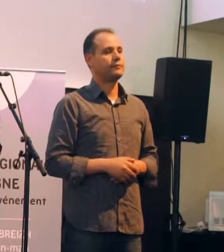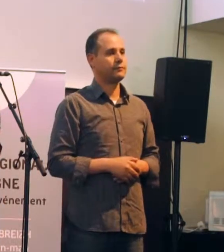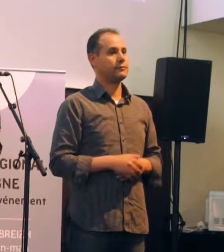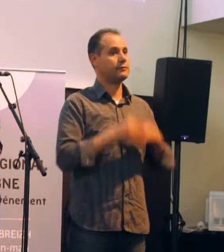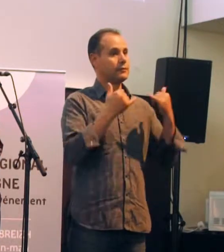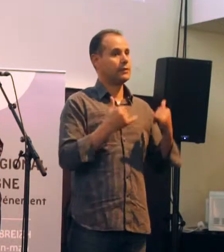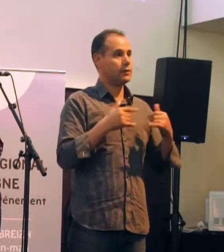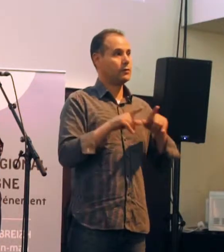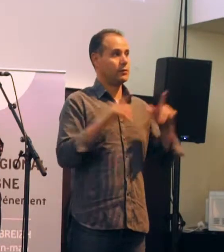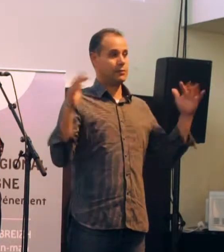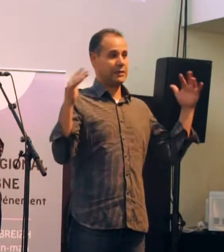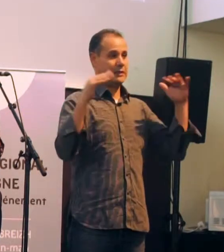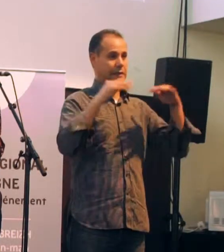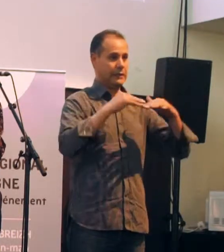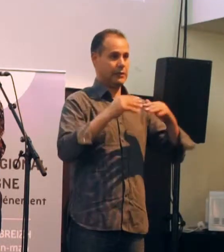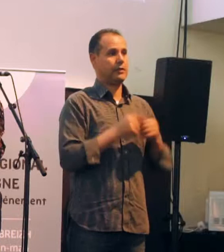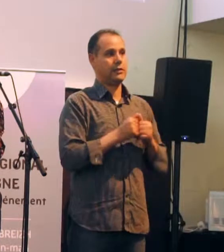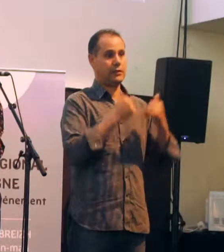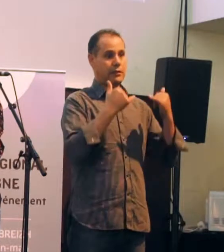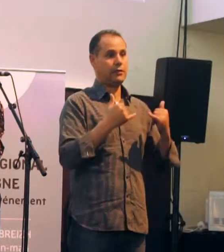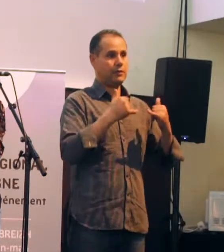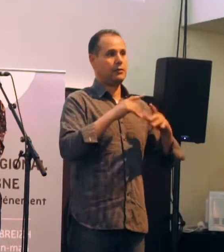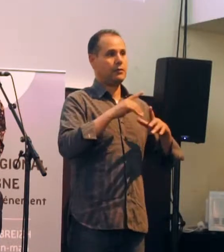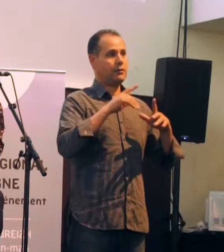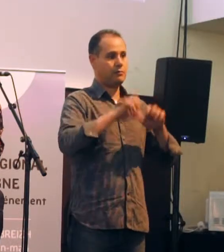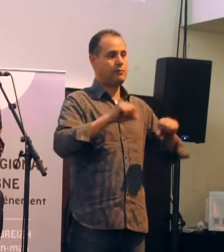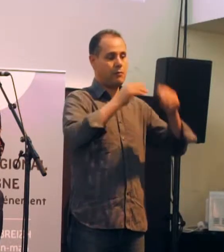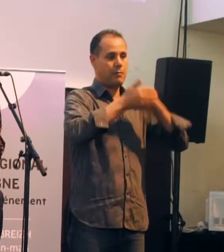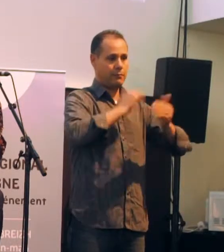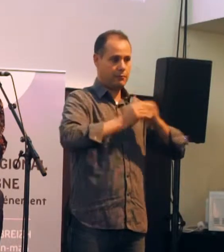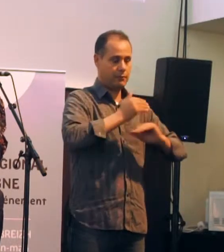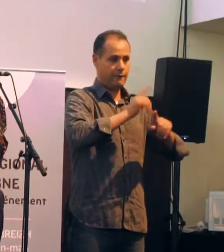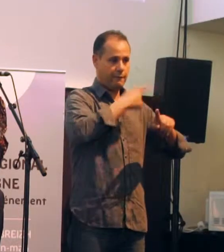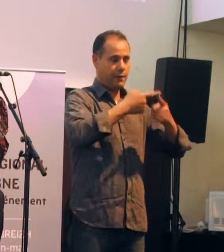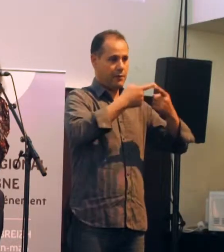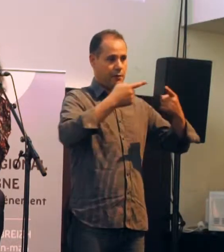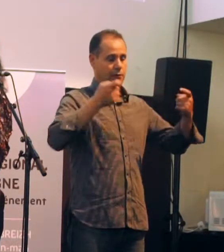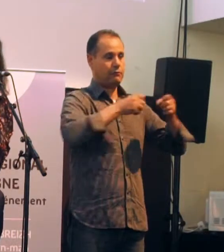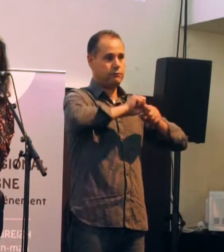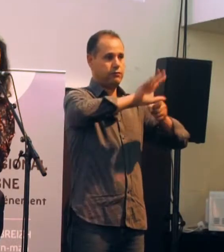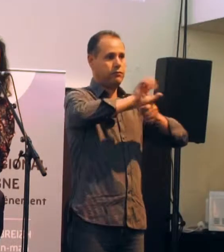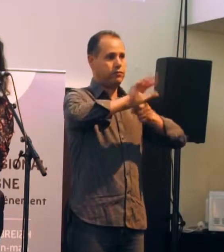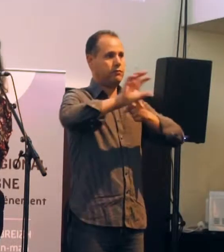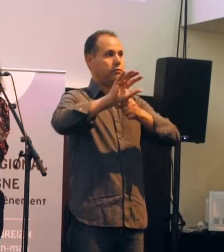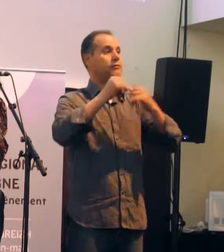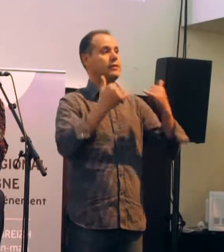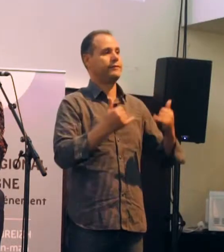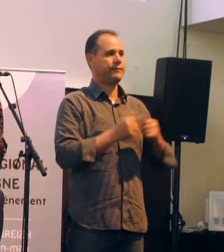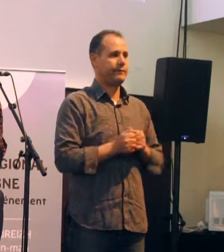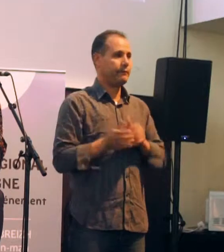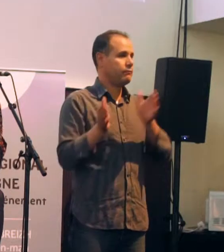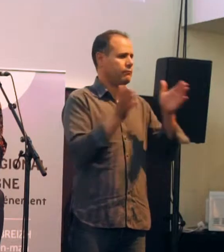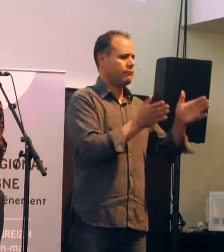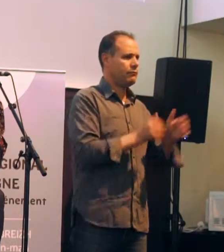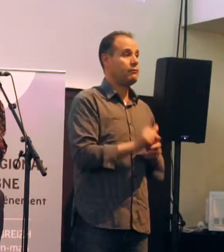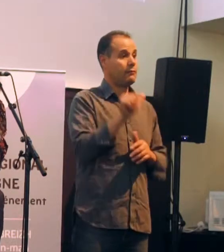accueille un grand ensemble, une grande partie de notre programmation. Avant de vous parler plus en détail du festival, je